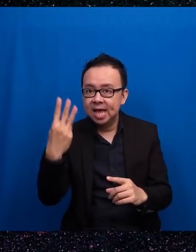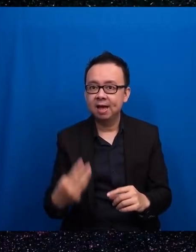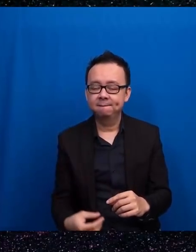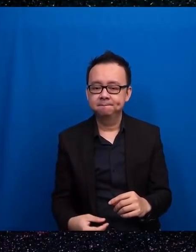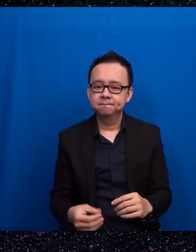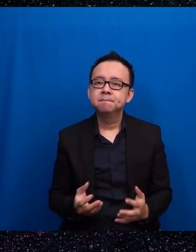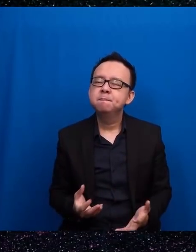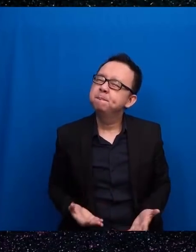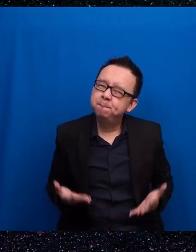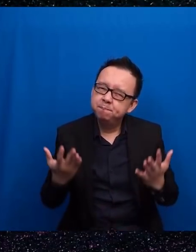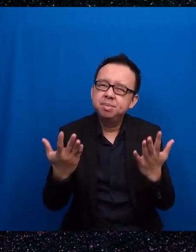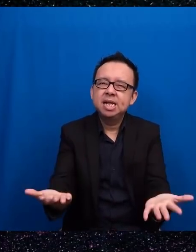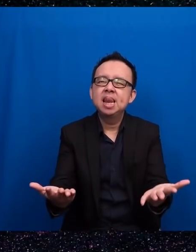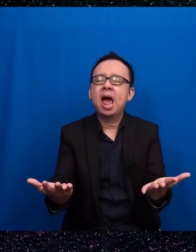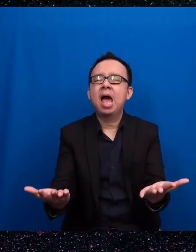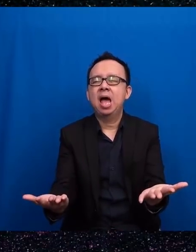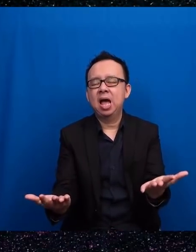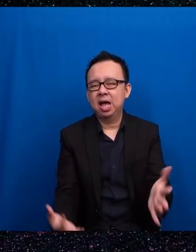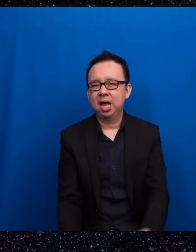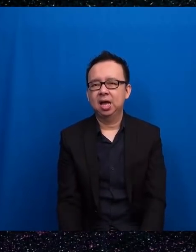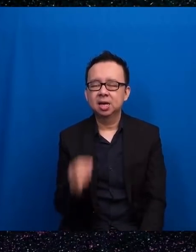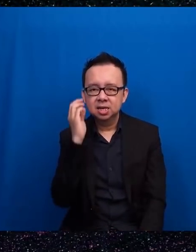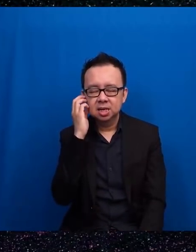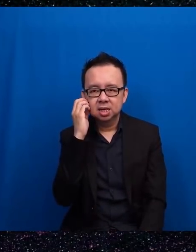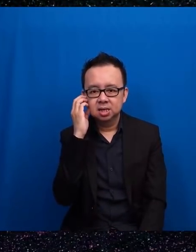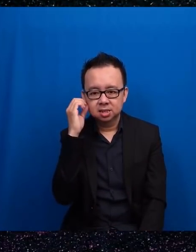Emangnya kita ini mau kejar apa? Itulah.